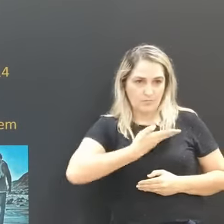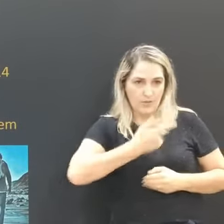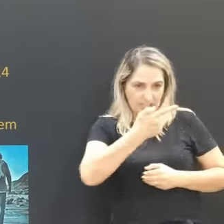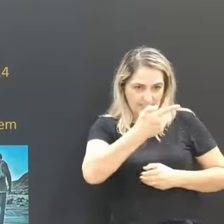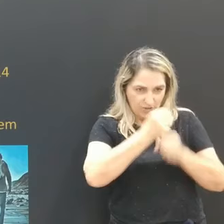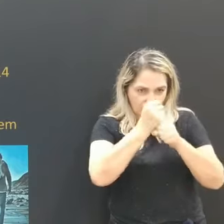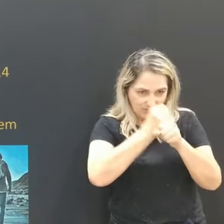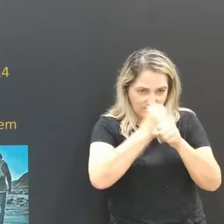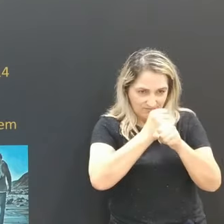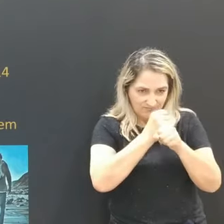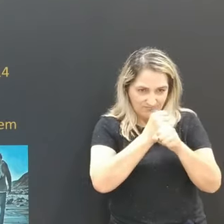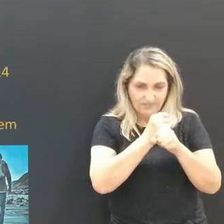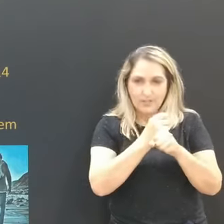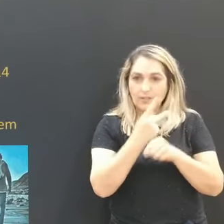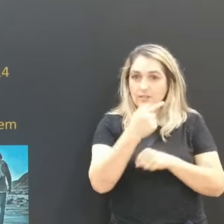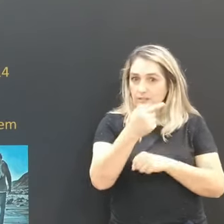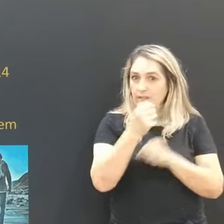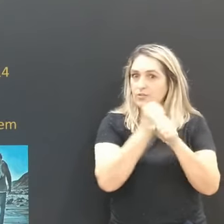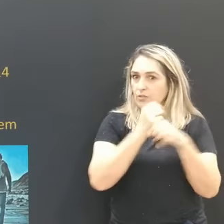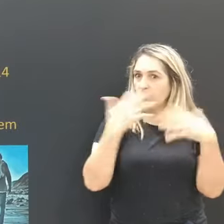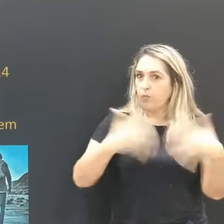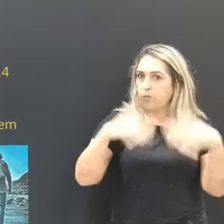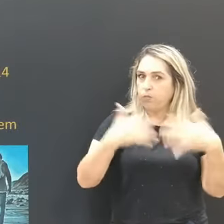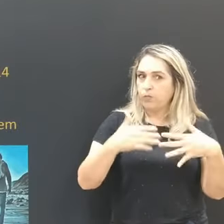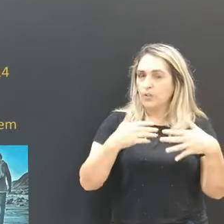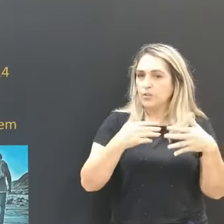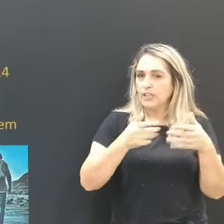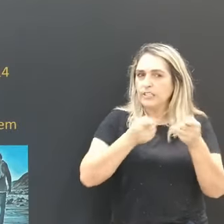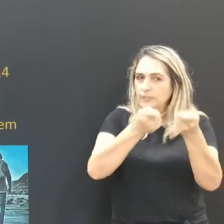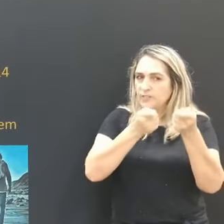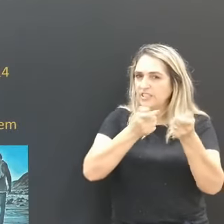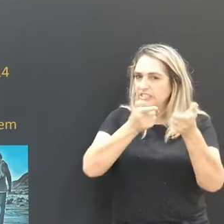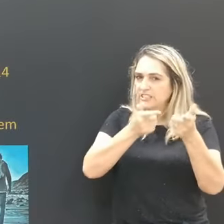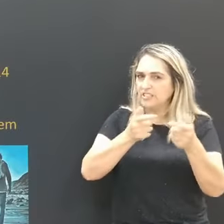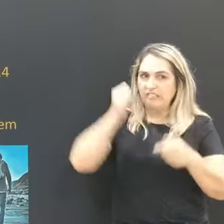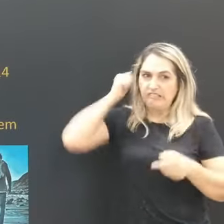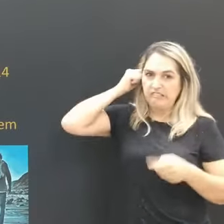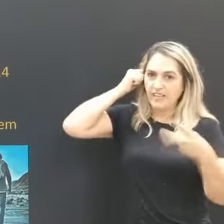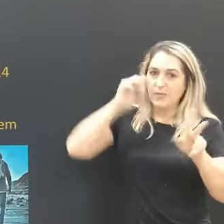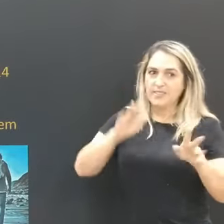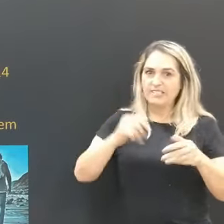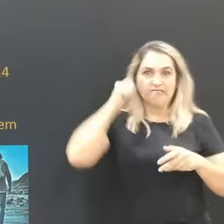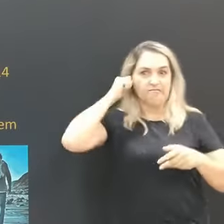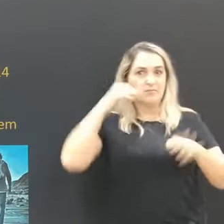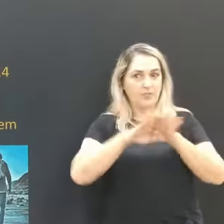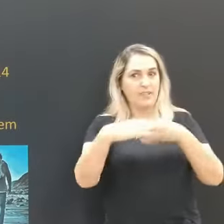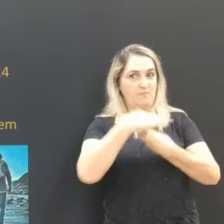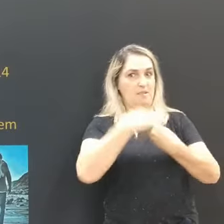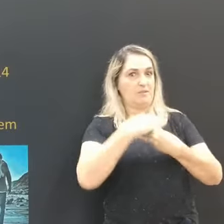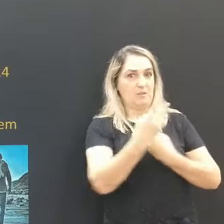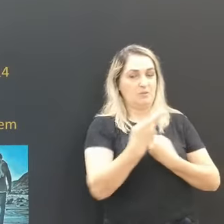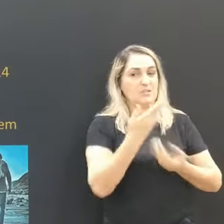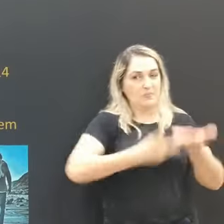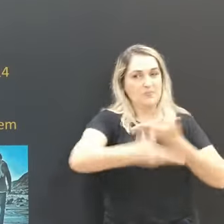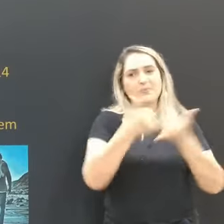e a Viviane, nós somos amigas já há 7 anos. Longo tempo de amizade. Às vezes a gente brinca, a gente se provoca, a gente